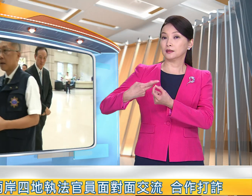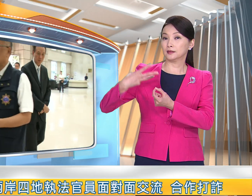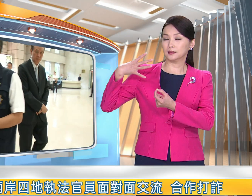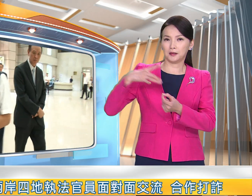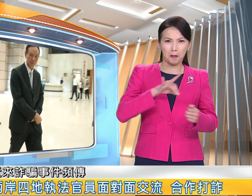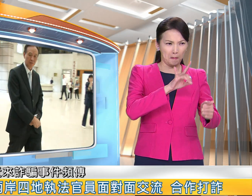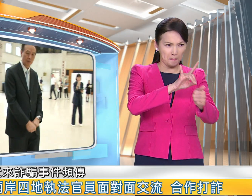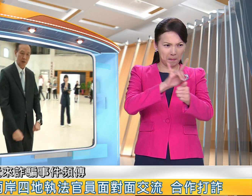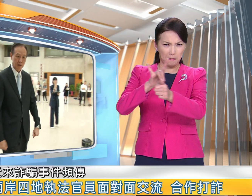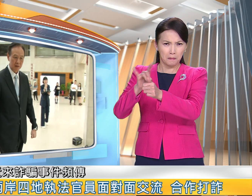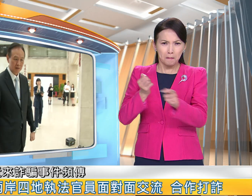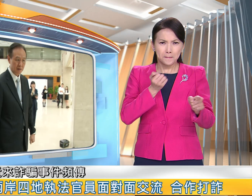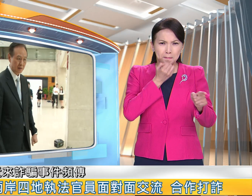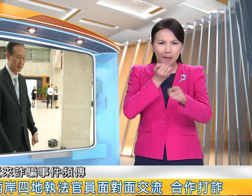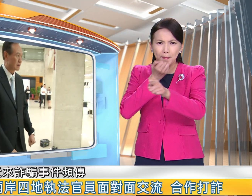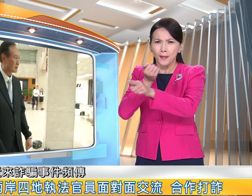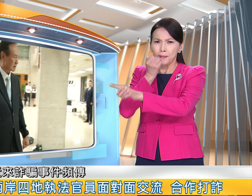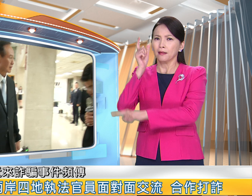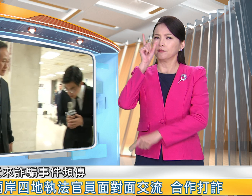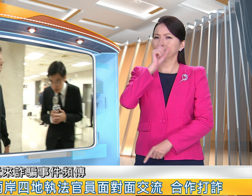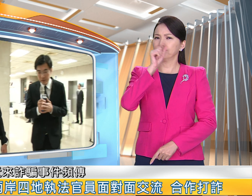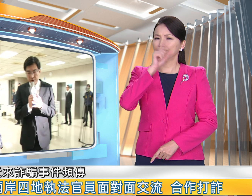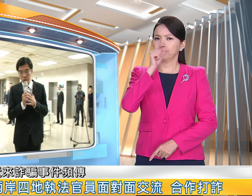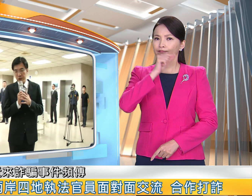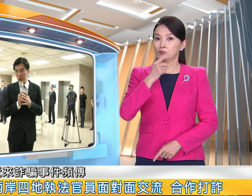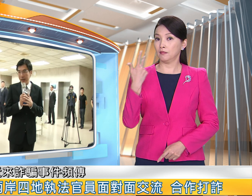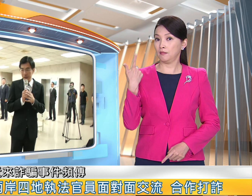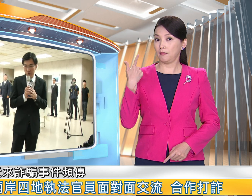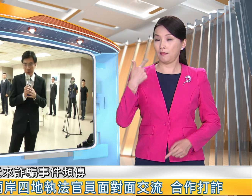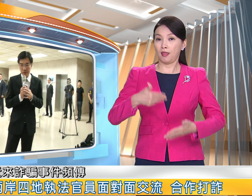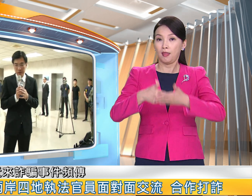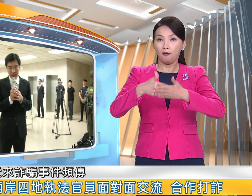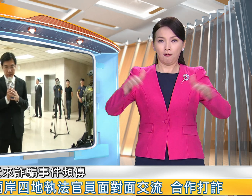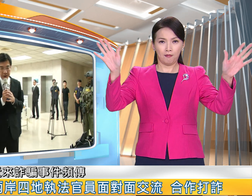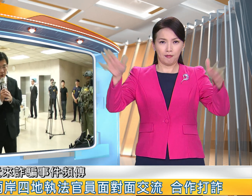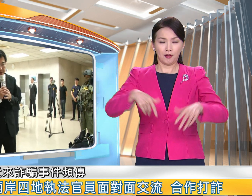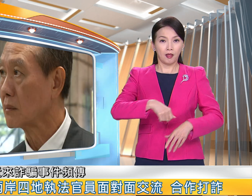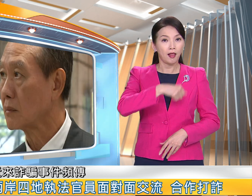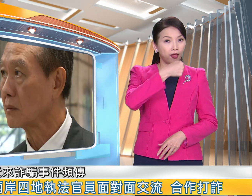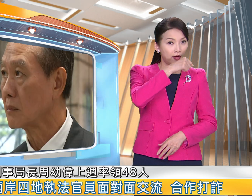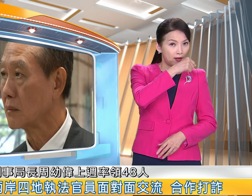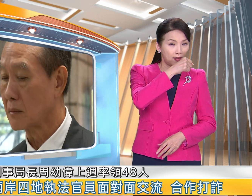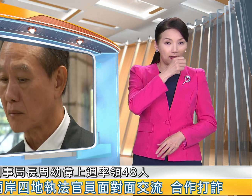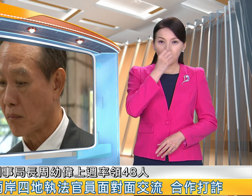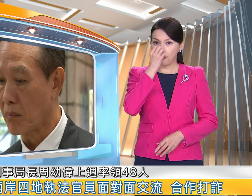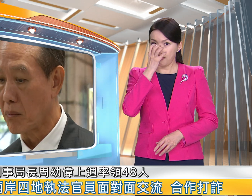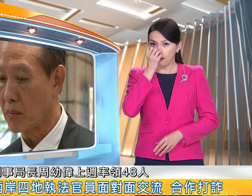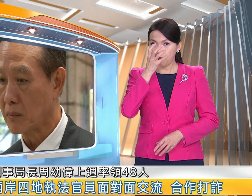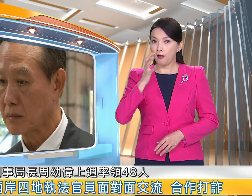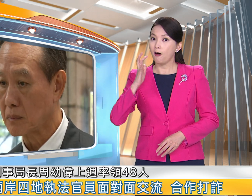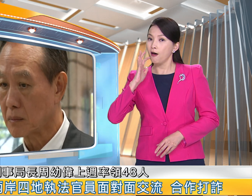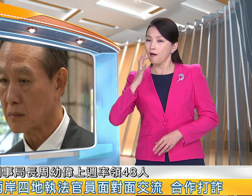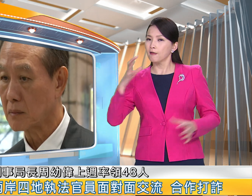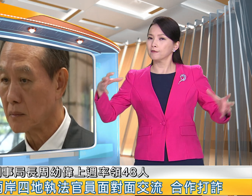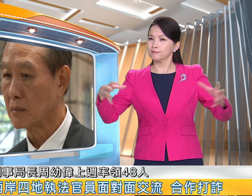近来诈骗事件频传，刑事局长周佑伟上周率领了